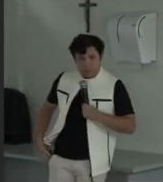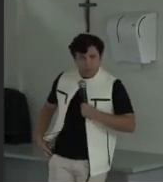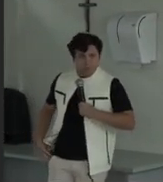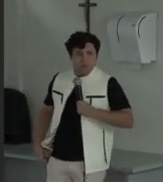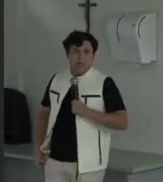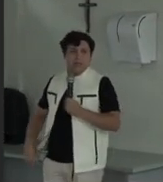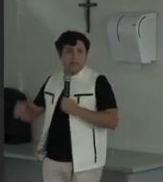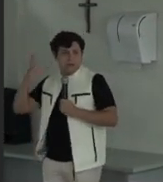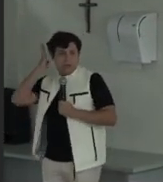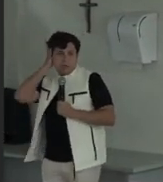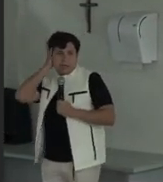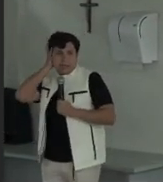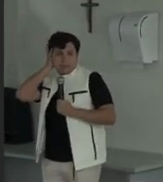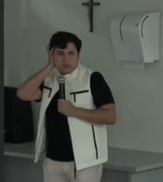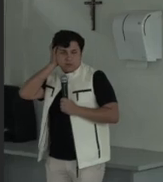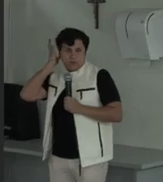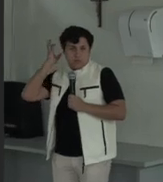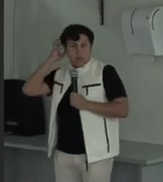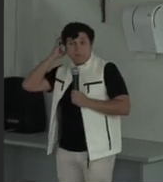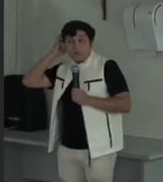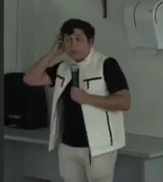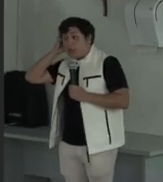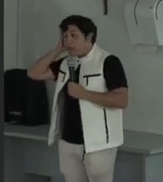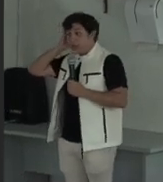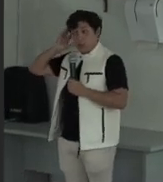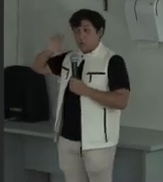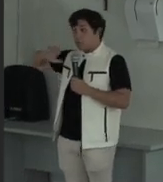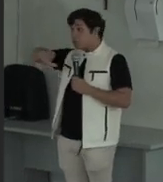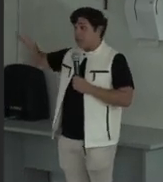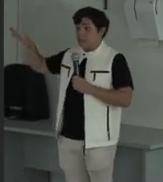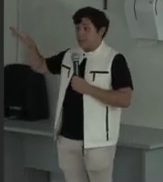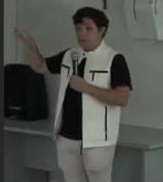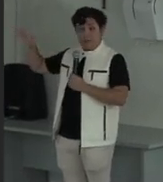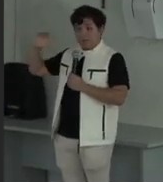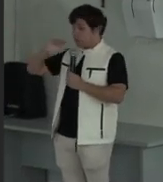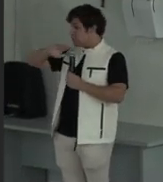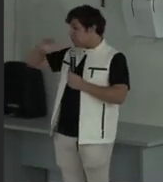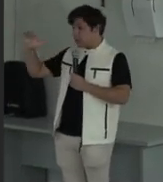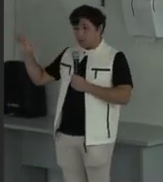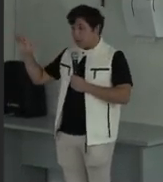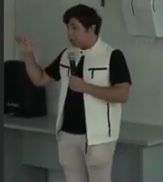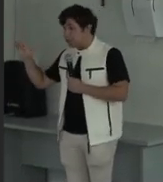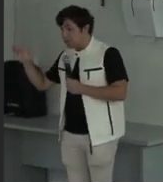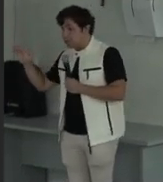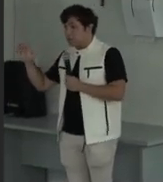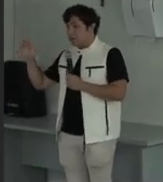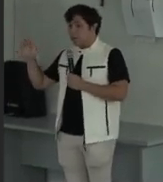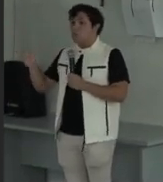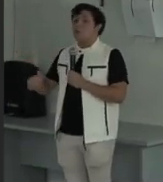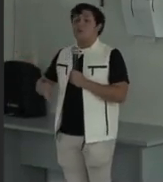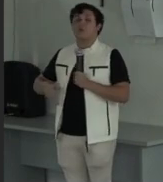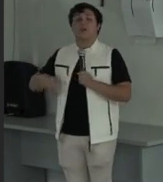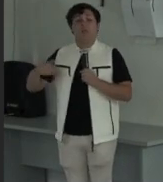en su totalidad es una persona que no escucha ni poquito. Una persona